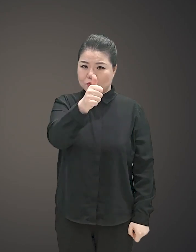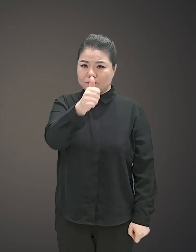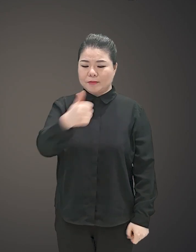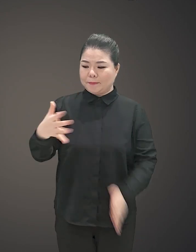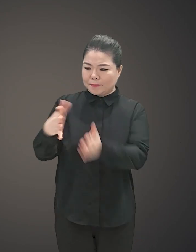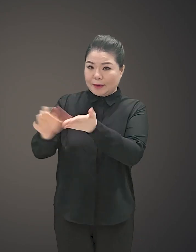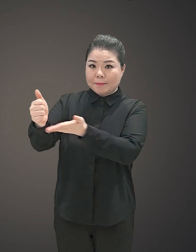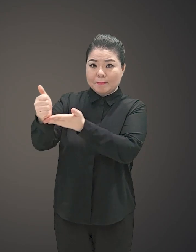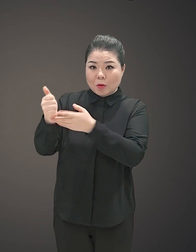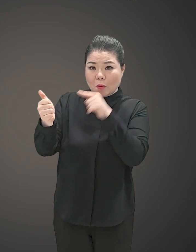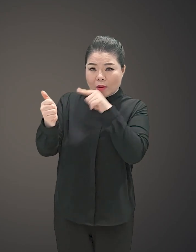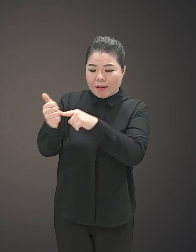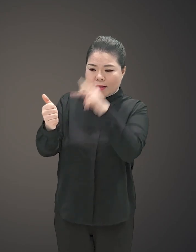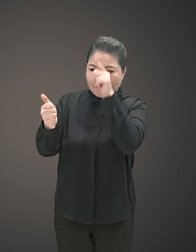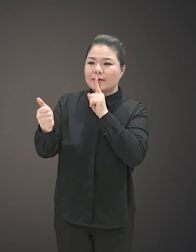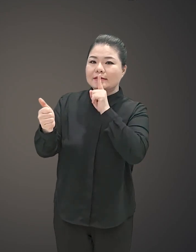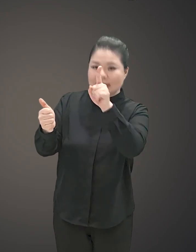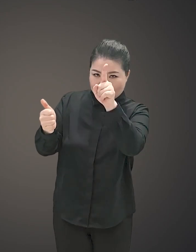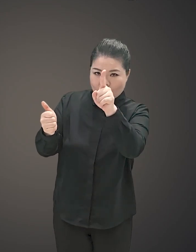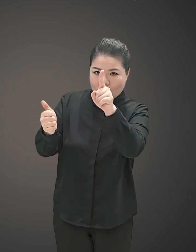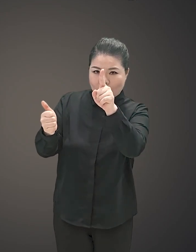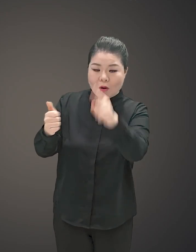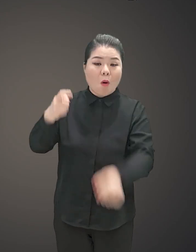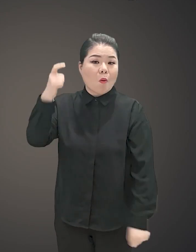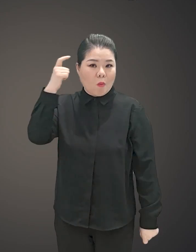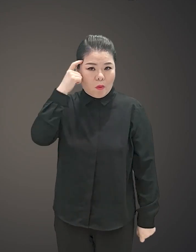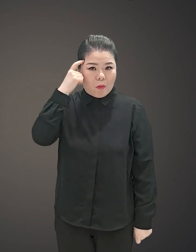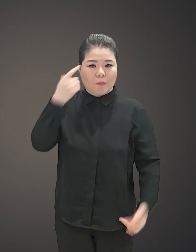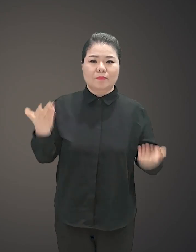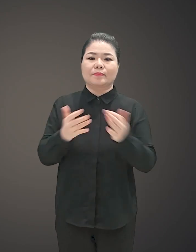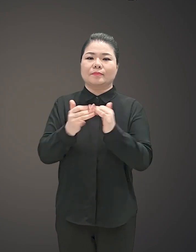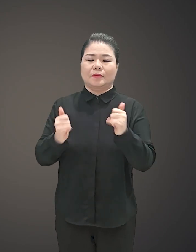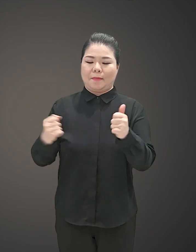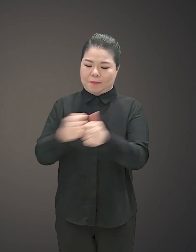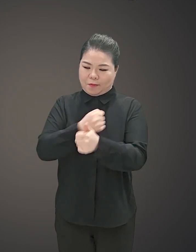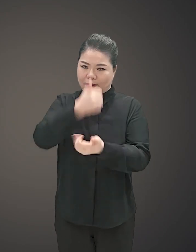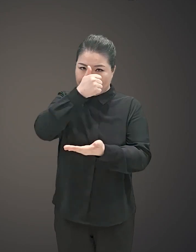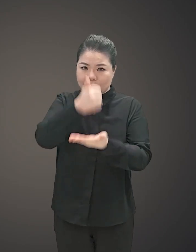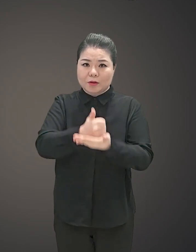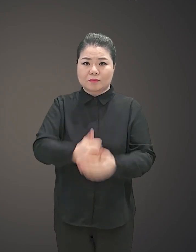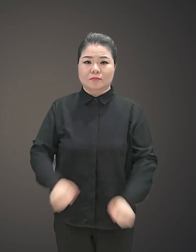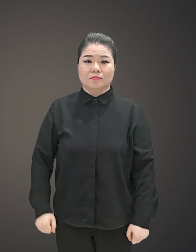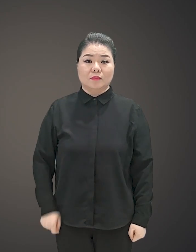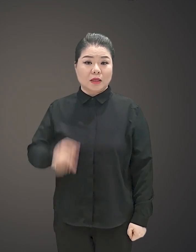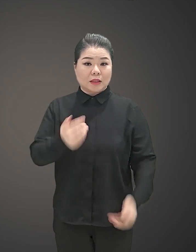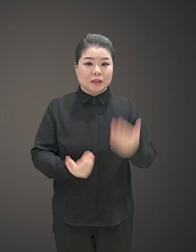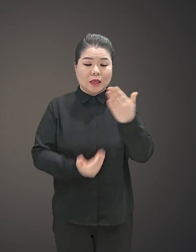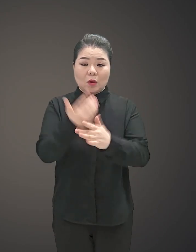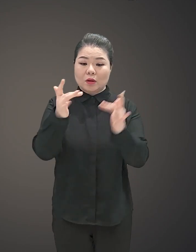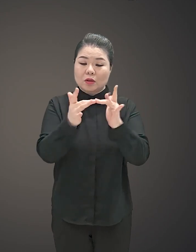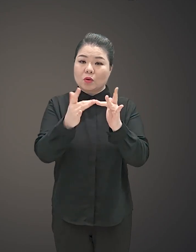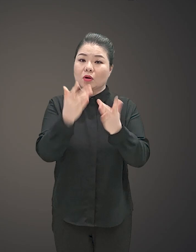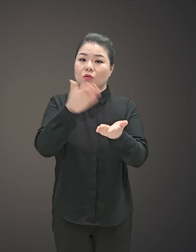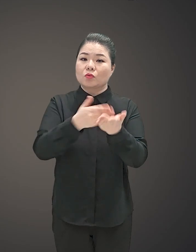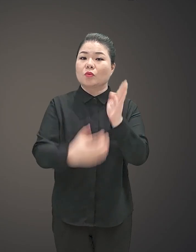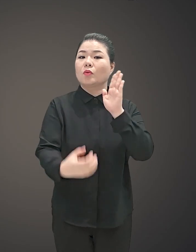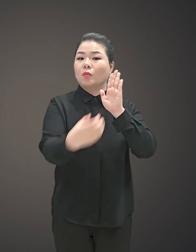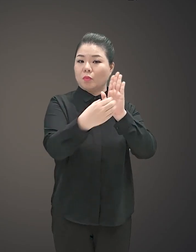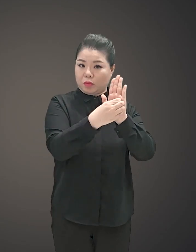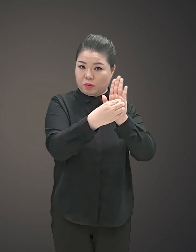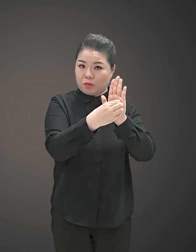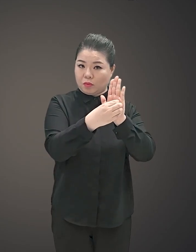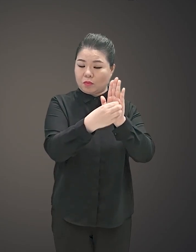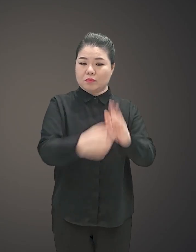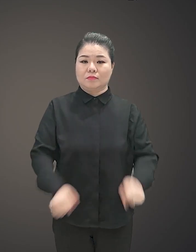매장의 점장은 고객을 폭력 및 폭행 혐의로 경찰에 신고했다. 이 사건은 포털 사이트